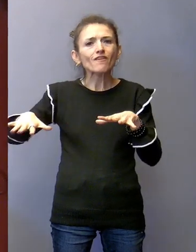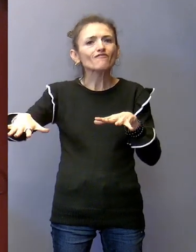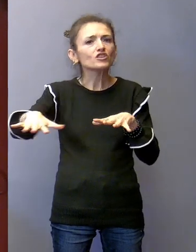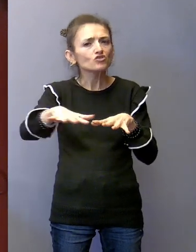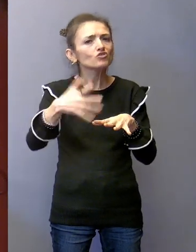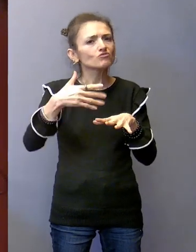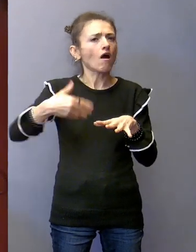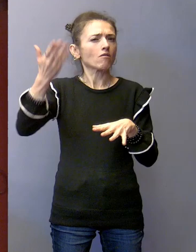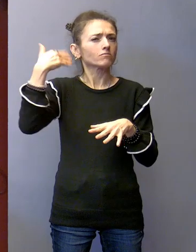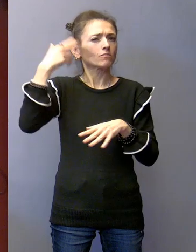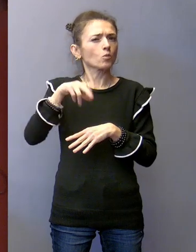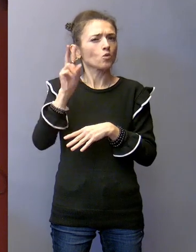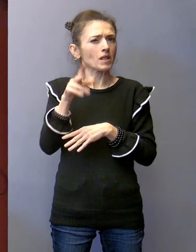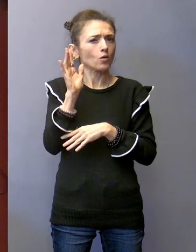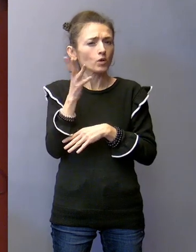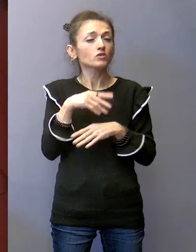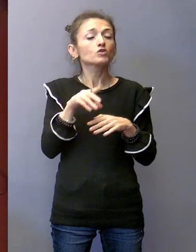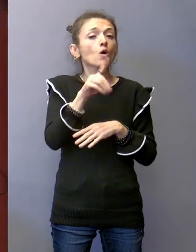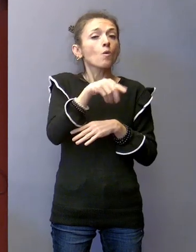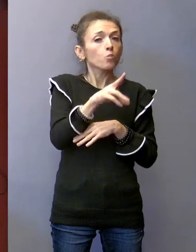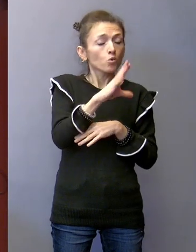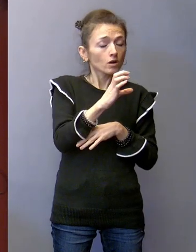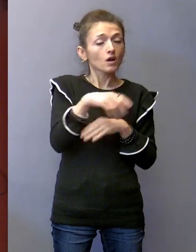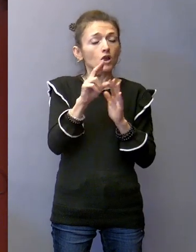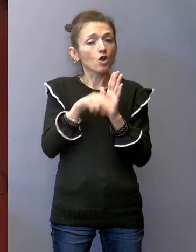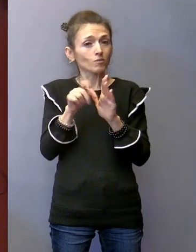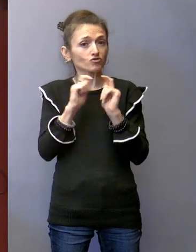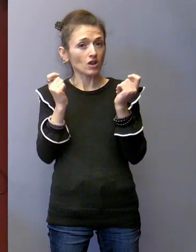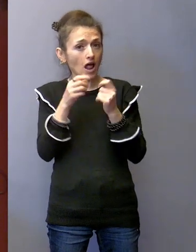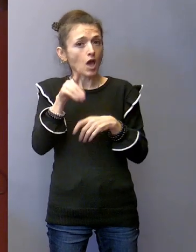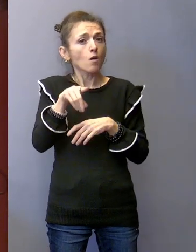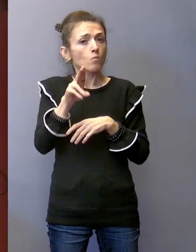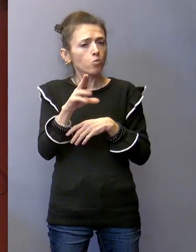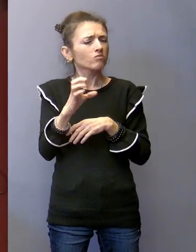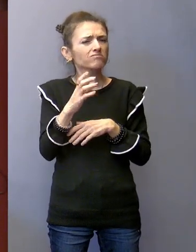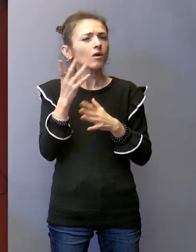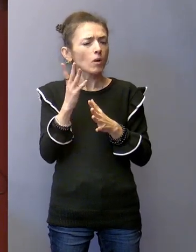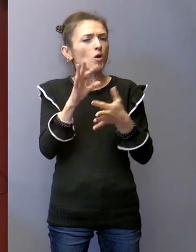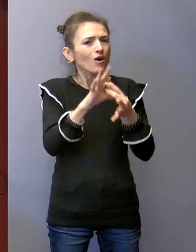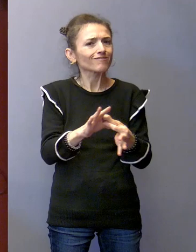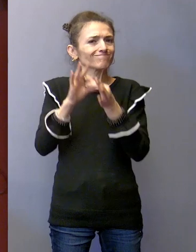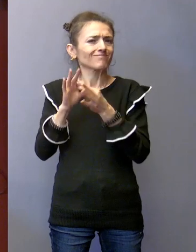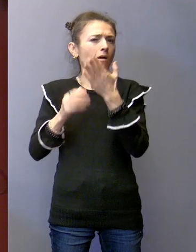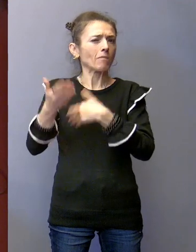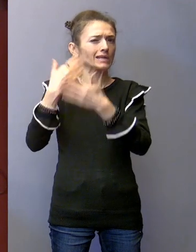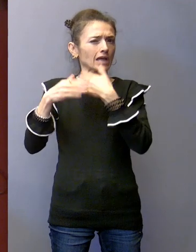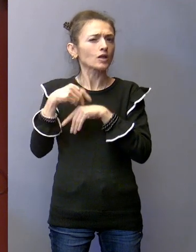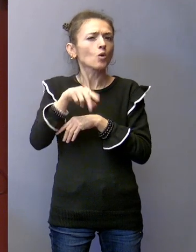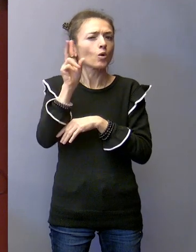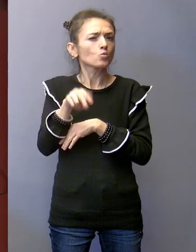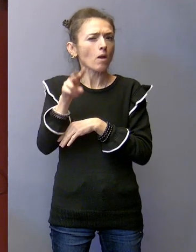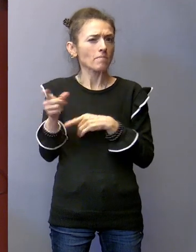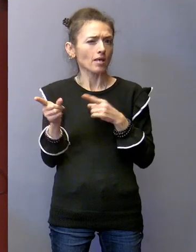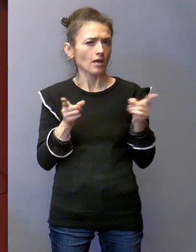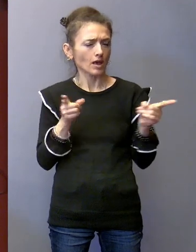2015 il PUK e le norme generali del puc intendevano riferite ad un'epoca antecedente Quindi addirittura al 2000 quindi